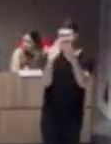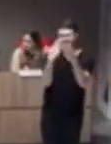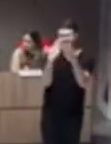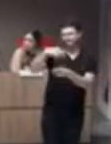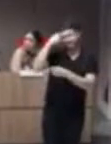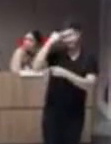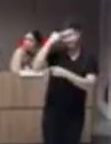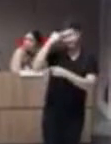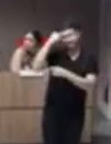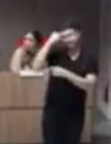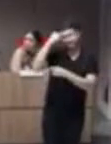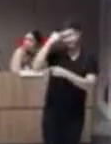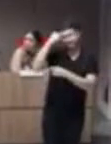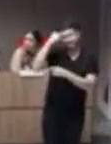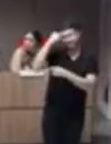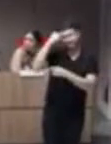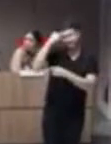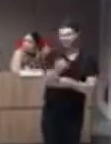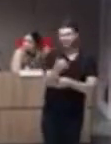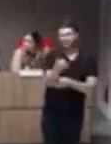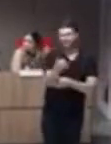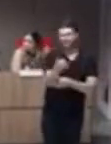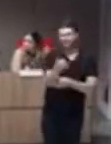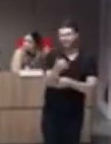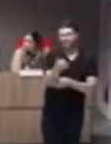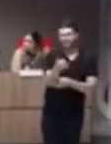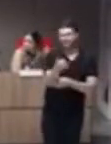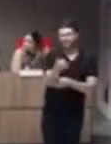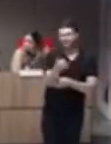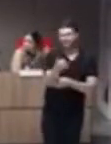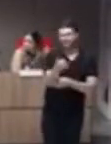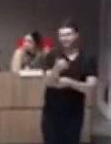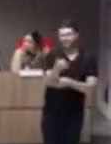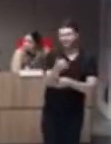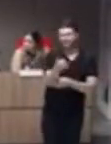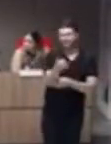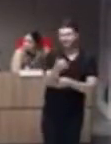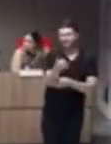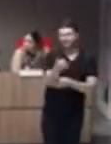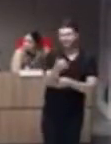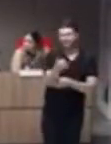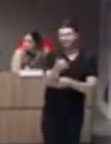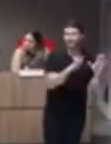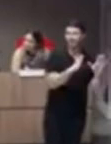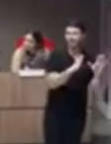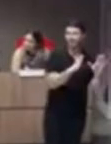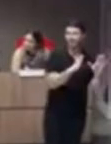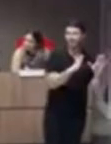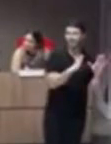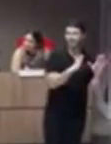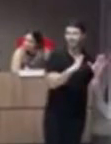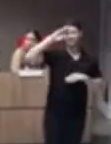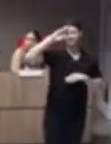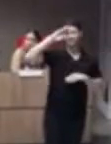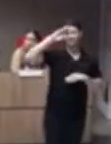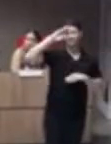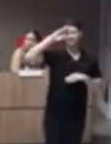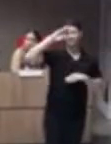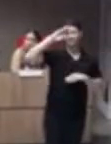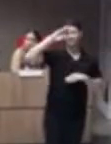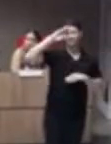para análise. 21 instituições das 40 foram inauguradas no período do regime militar no Brasil. Então, esse